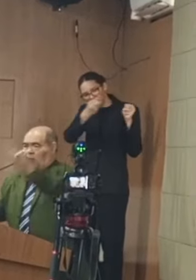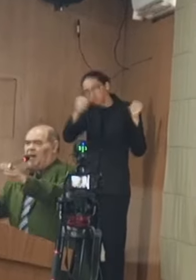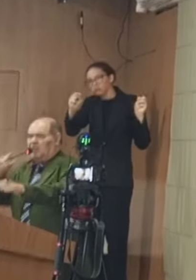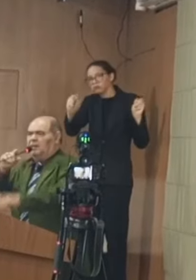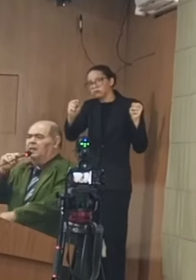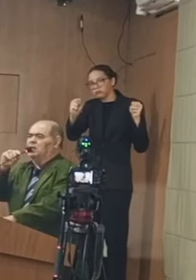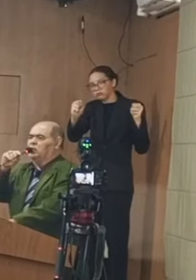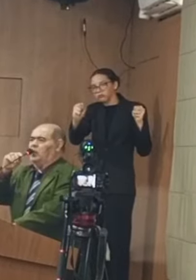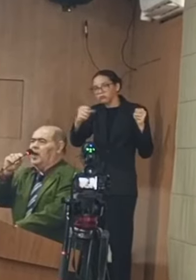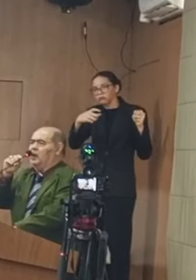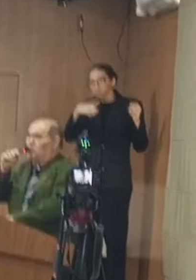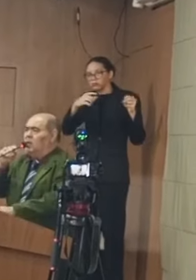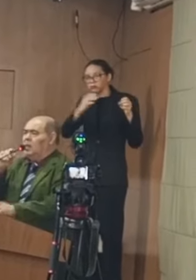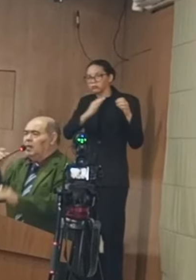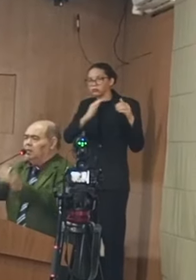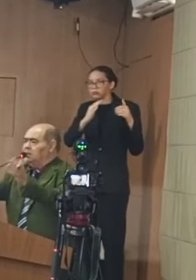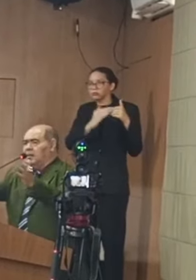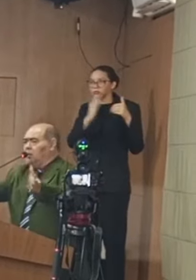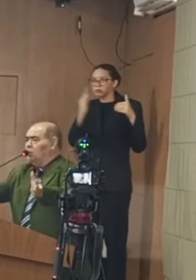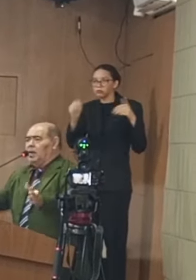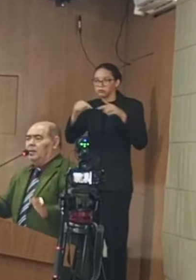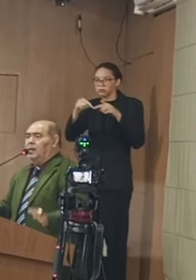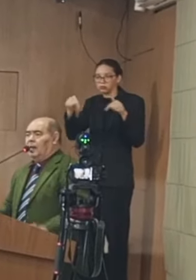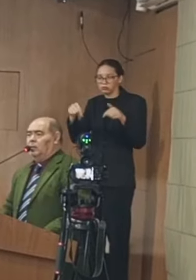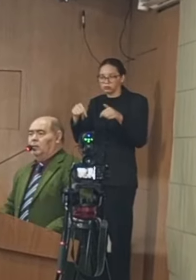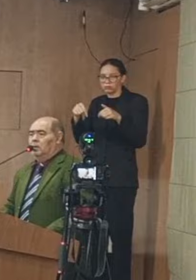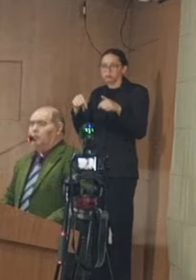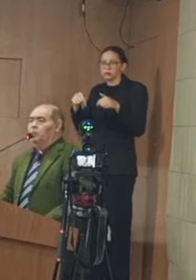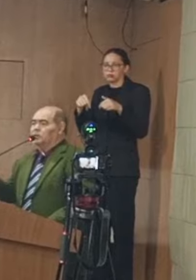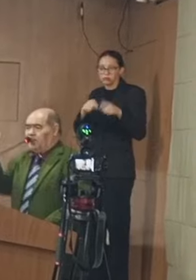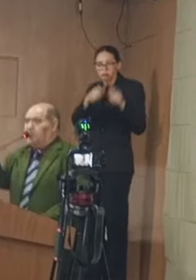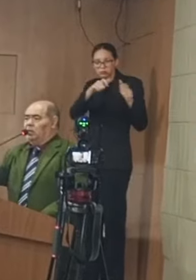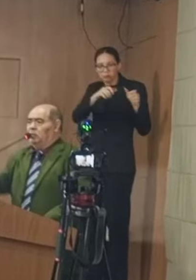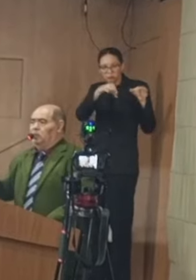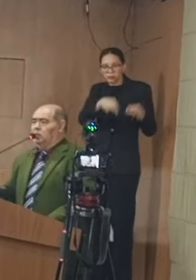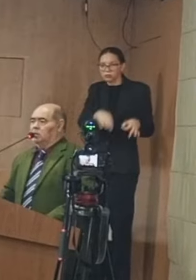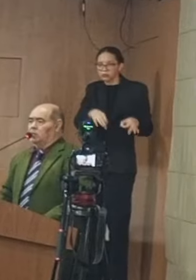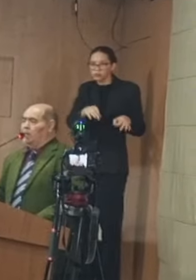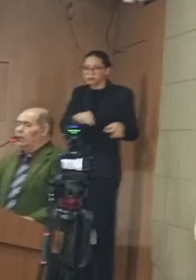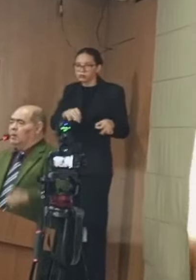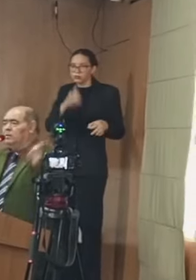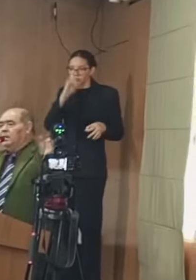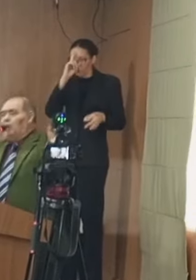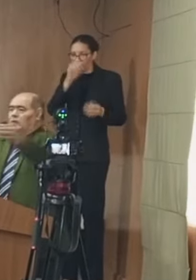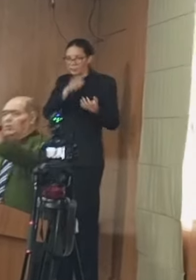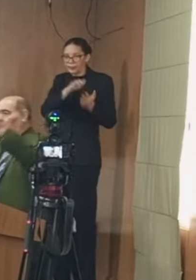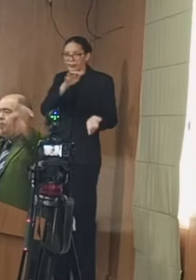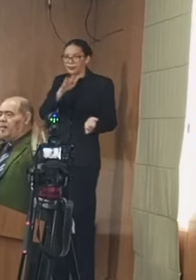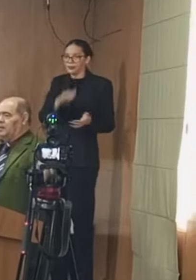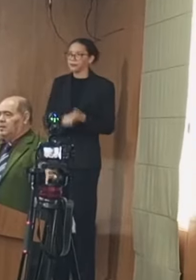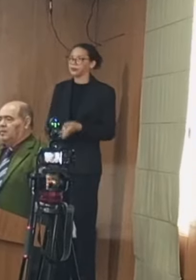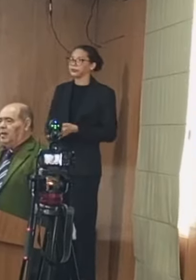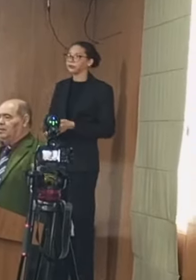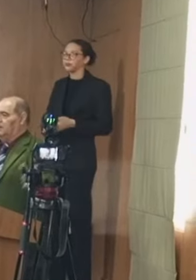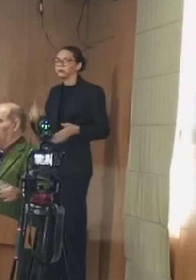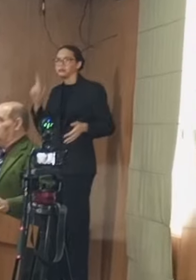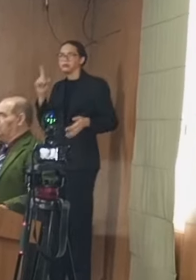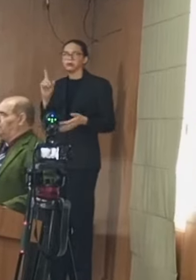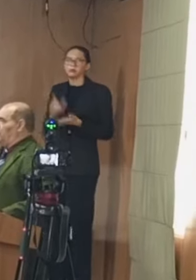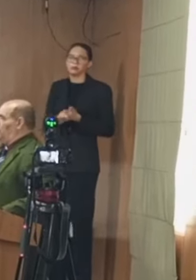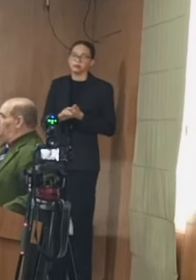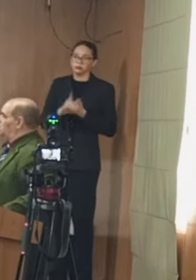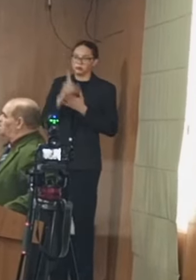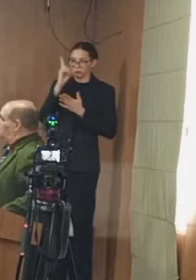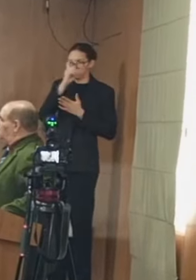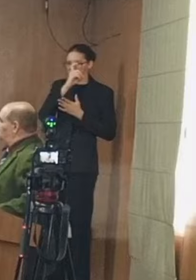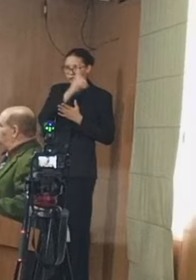frente à quadra, até lá jogado, ali seria o lugar ideal para o Hospital do Idoso. Não de alta complexidade, mas